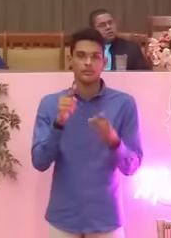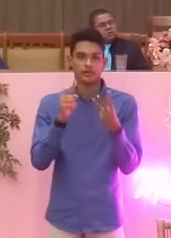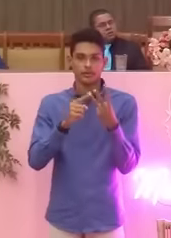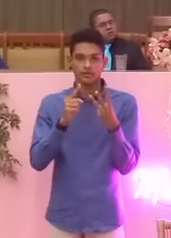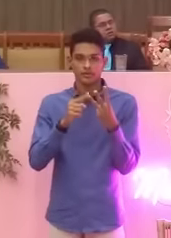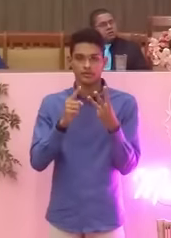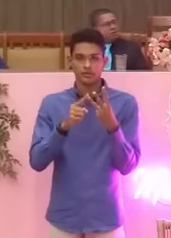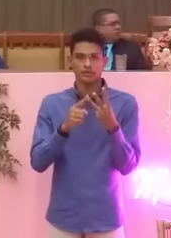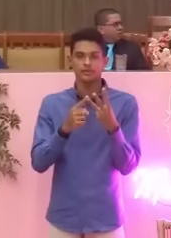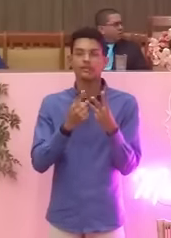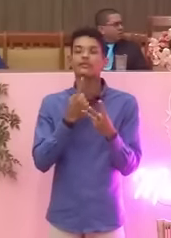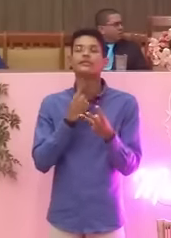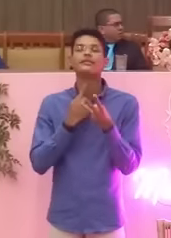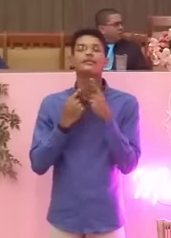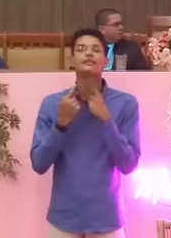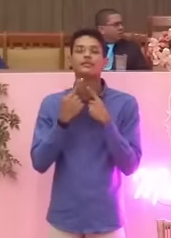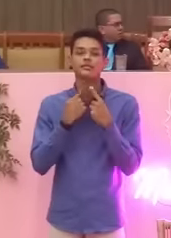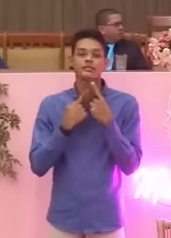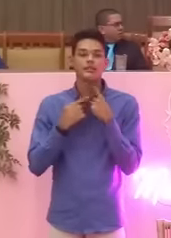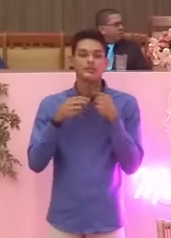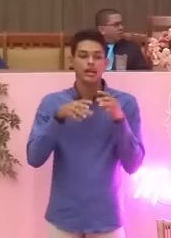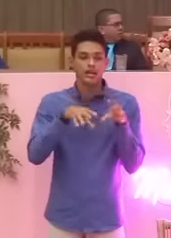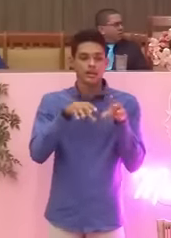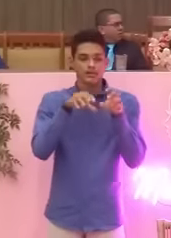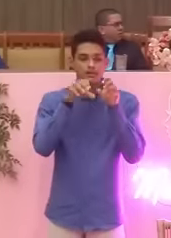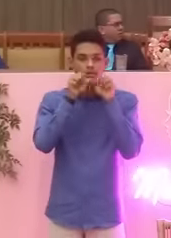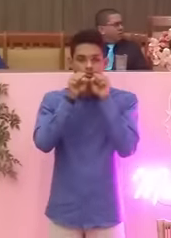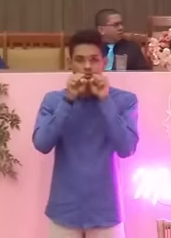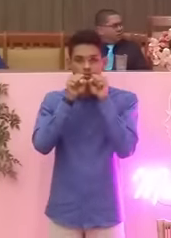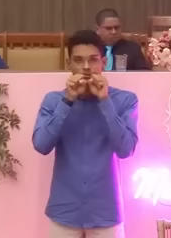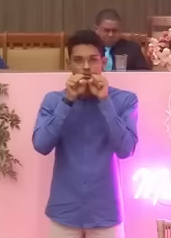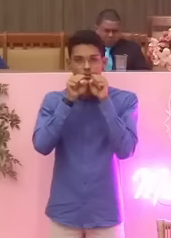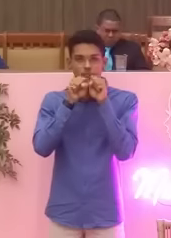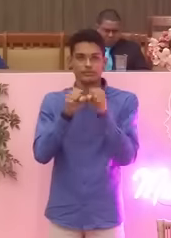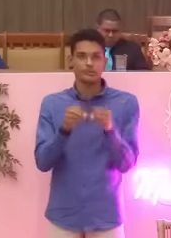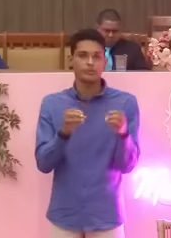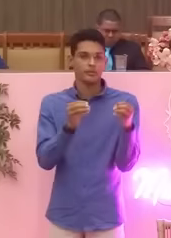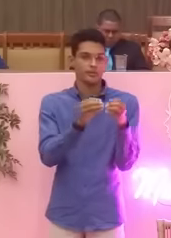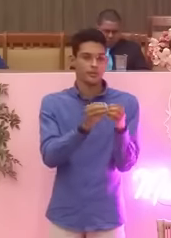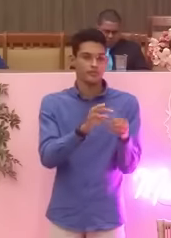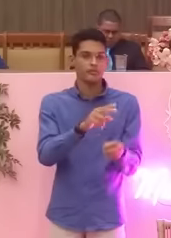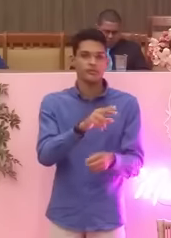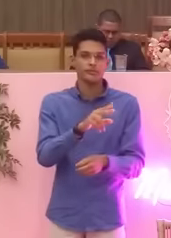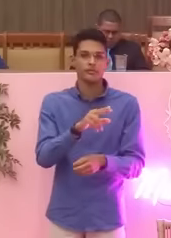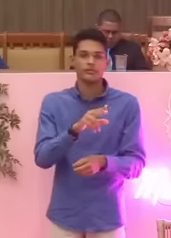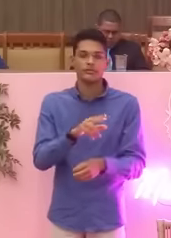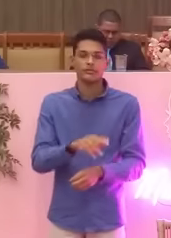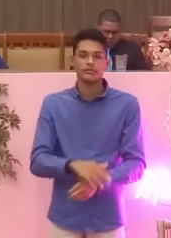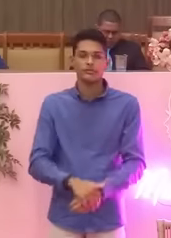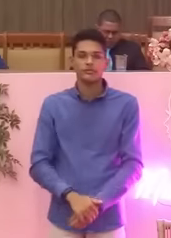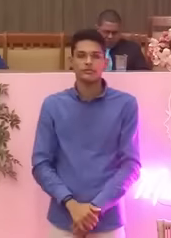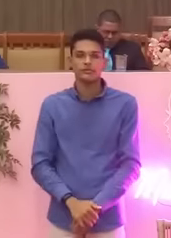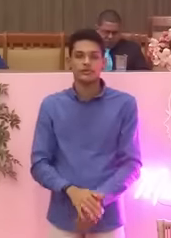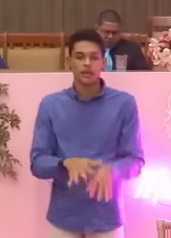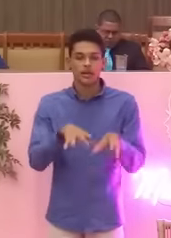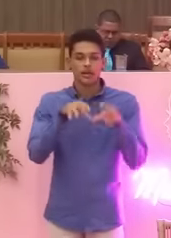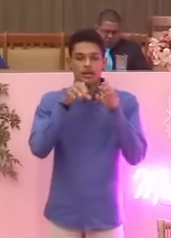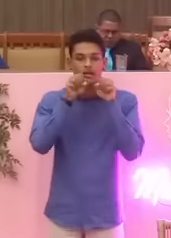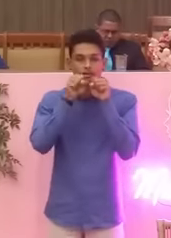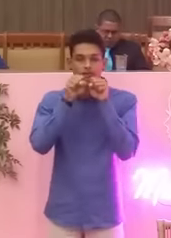galera desejar maldição para os outros observaram aí amaldiçoará